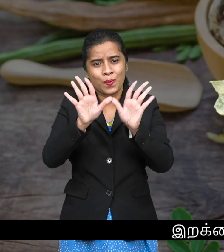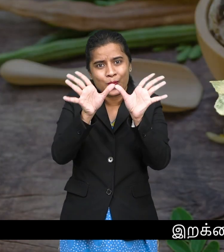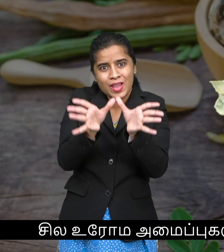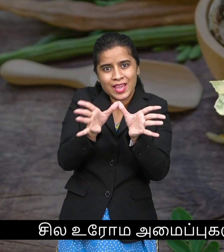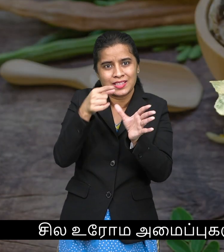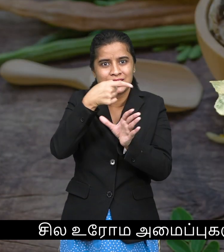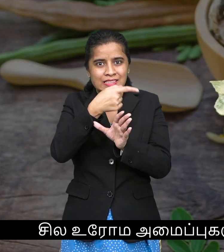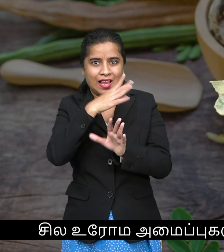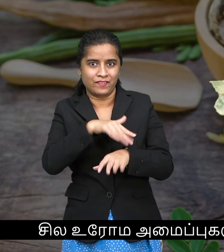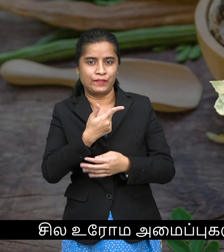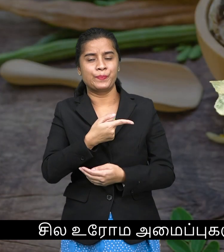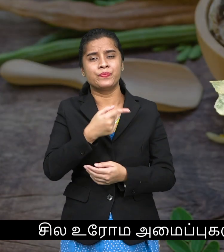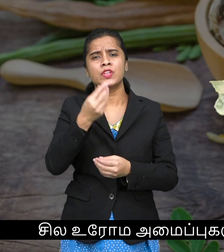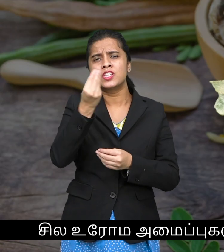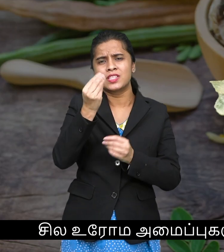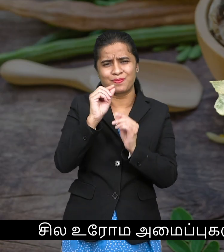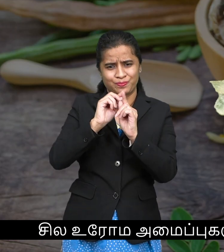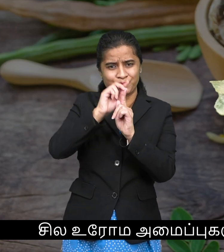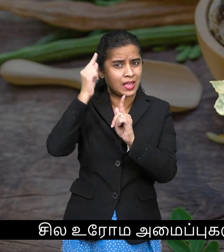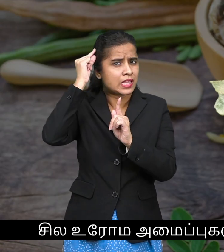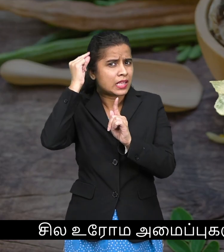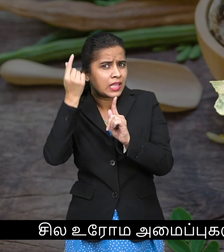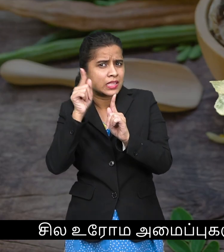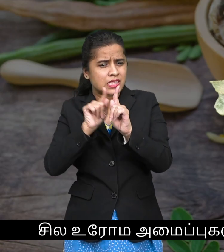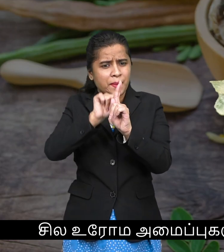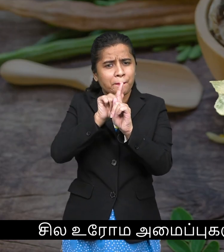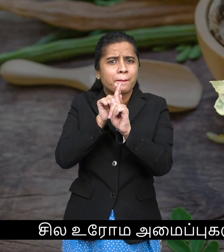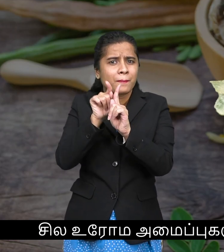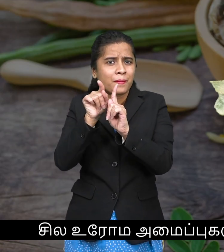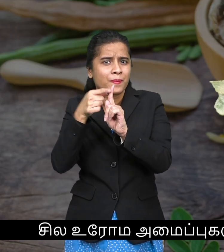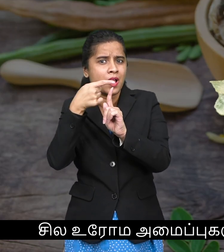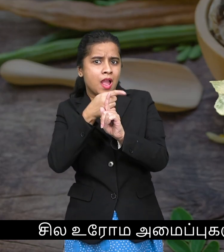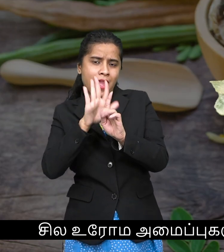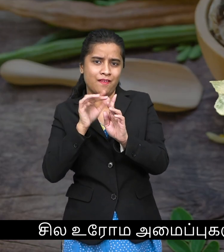அல்லது சில ரோம அமைப்புகளுடன் கூடியதாகவோ இருக்கும்.